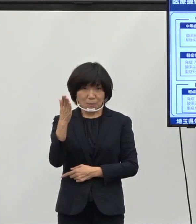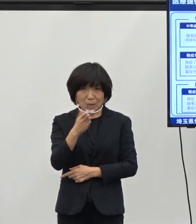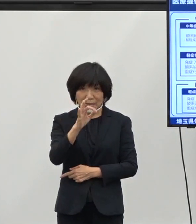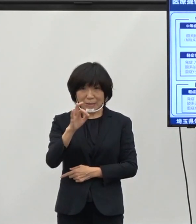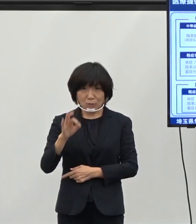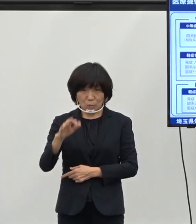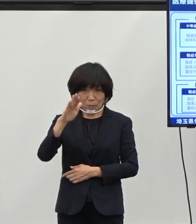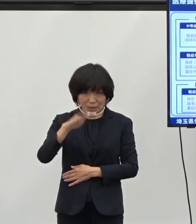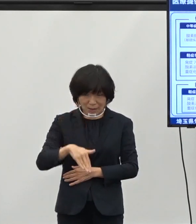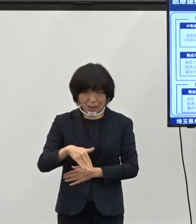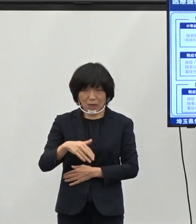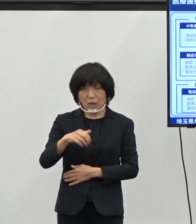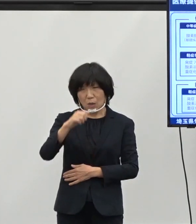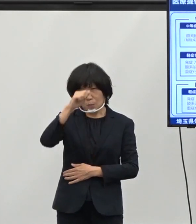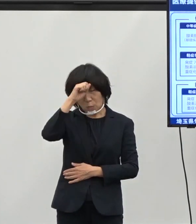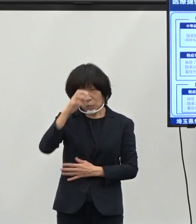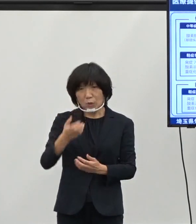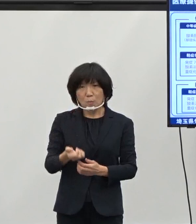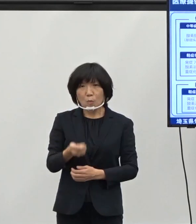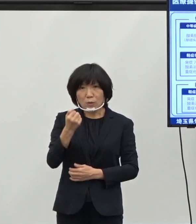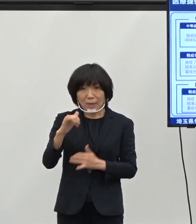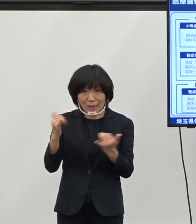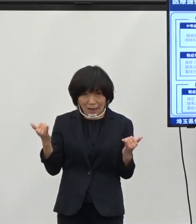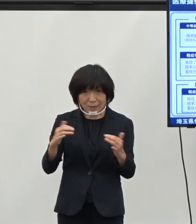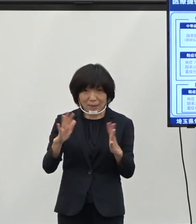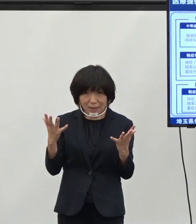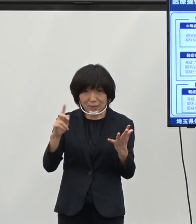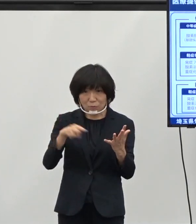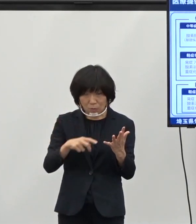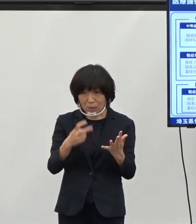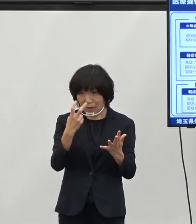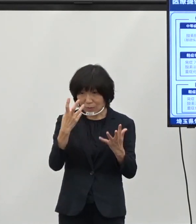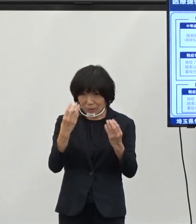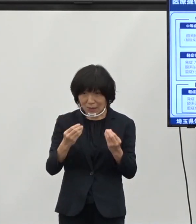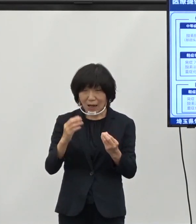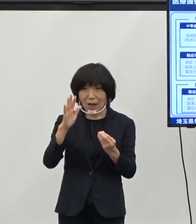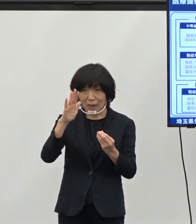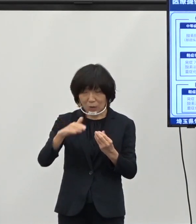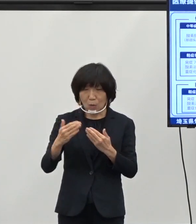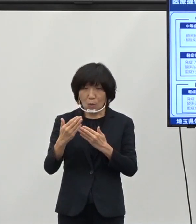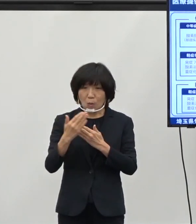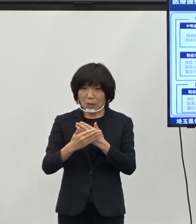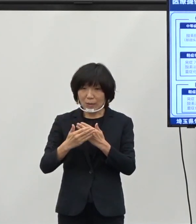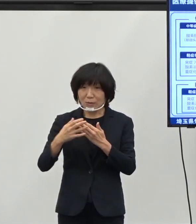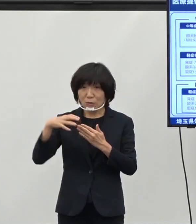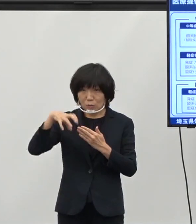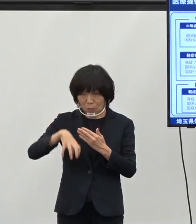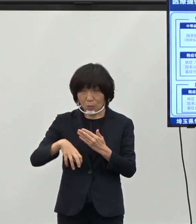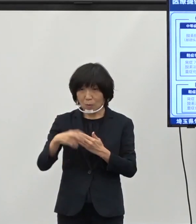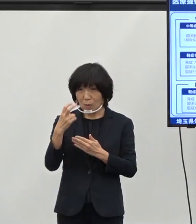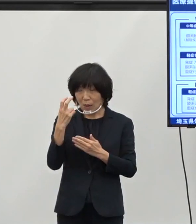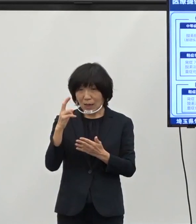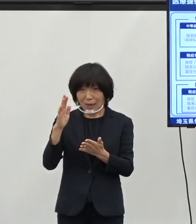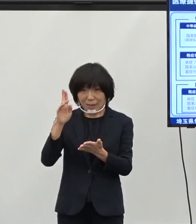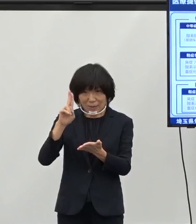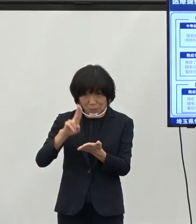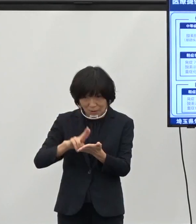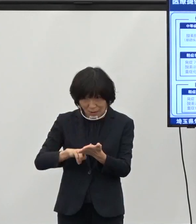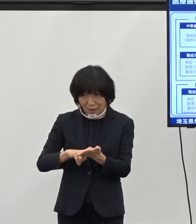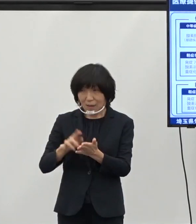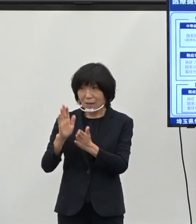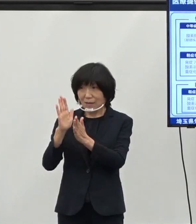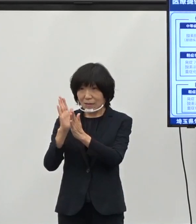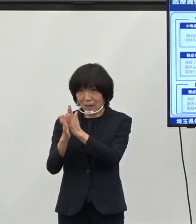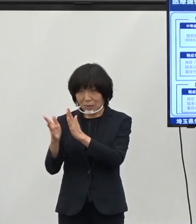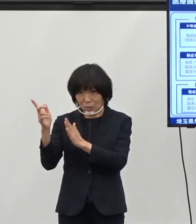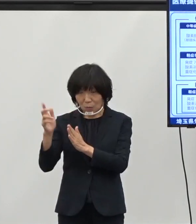患のない患者を確認した後、保健所からの要請に基づいて県の調整